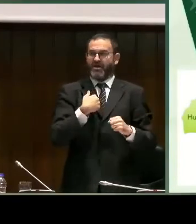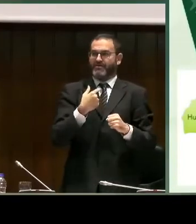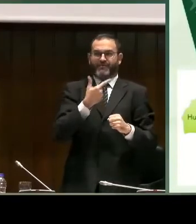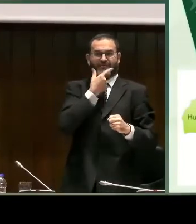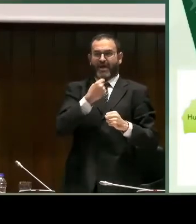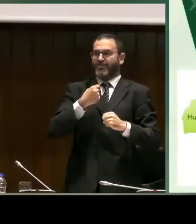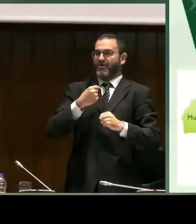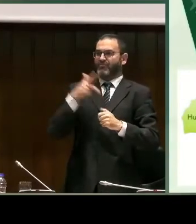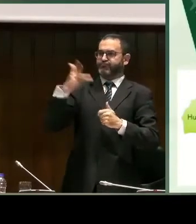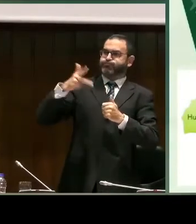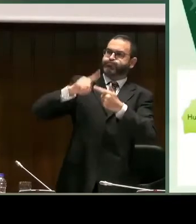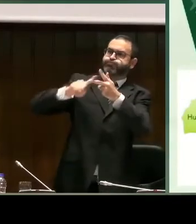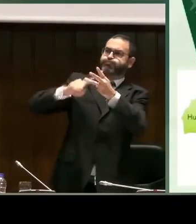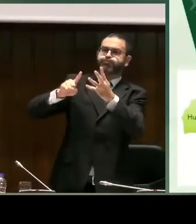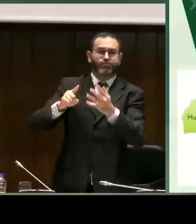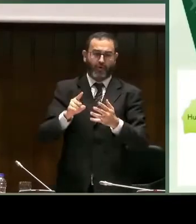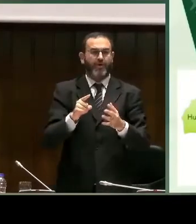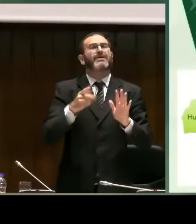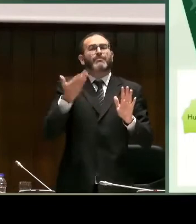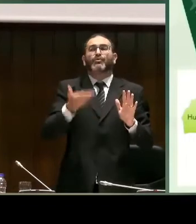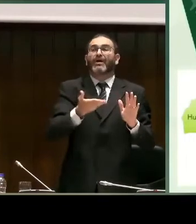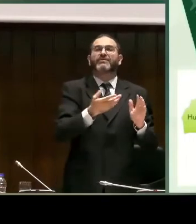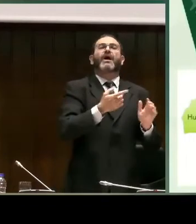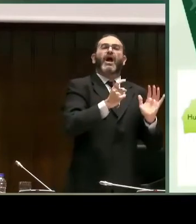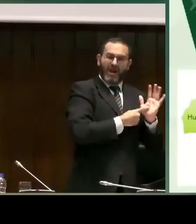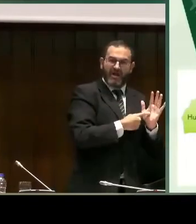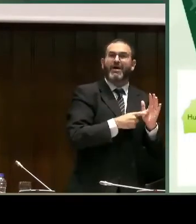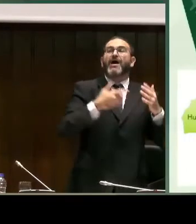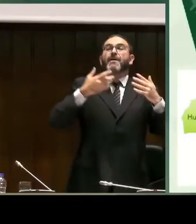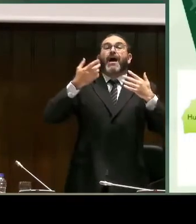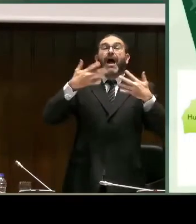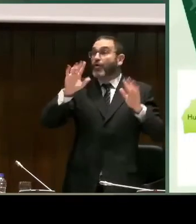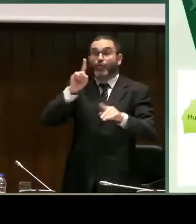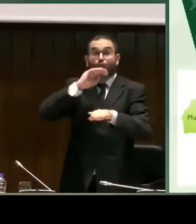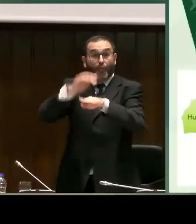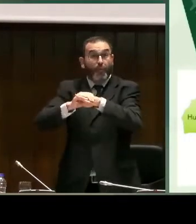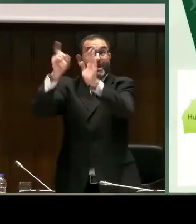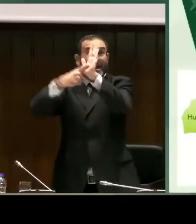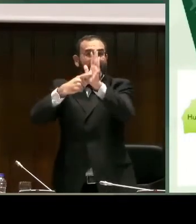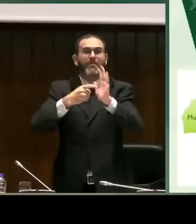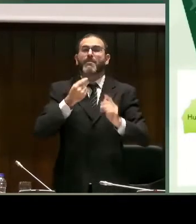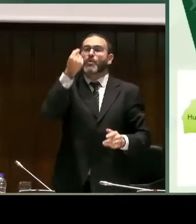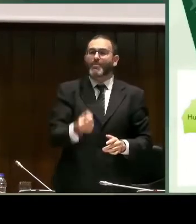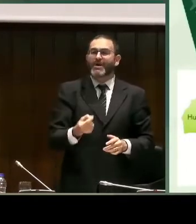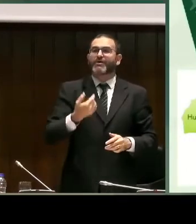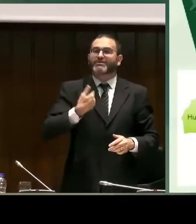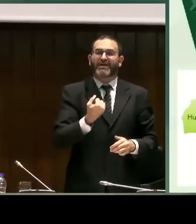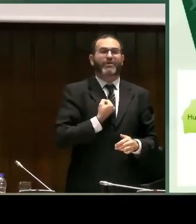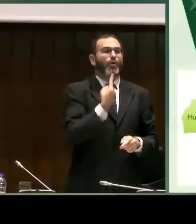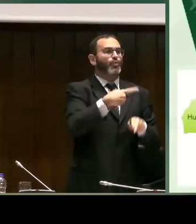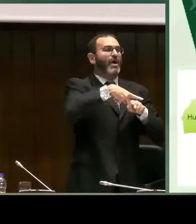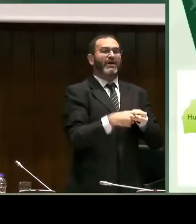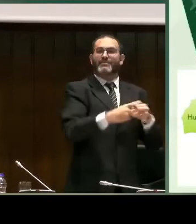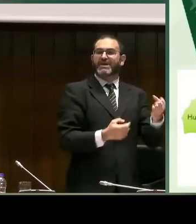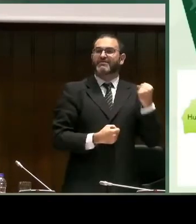decir, ya tenemos una ley y esto no facilita automáticamente el ejercicio de nuestros derechos.